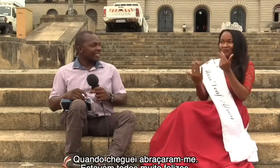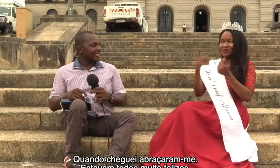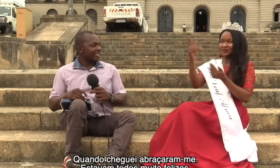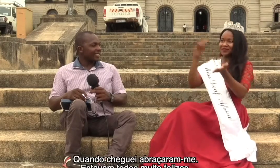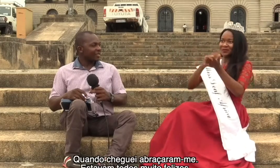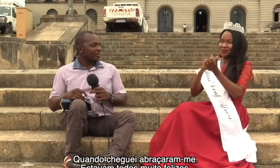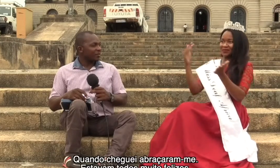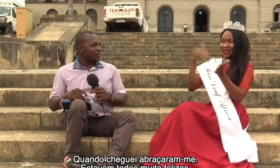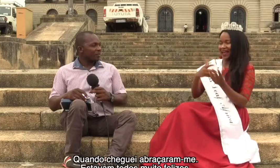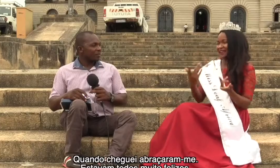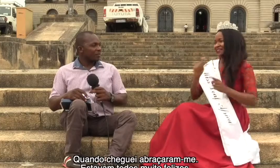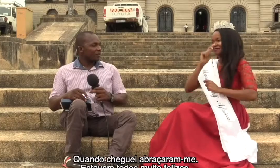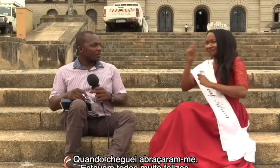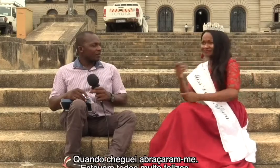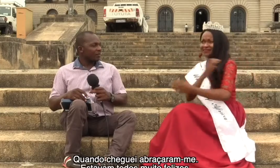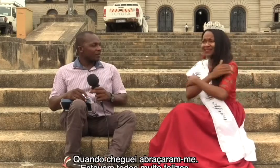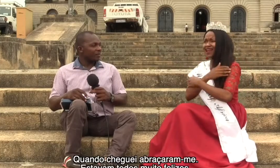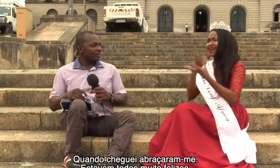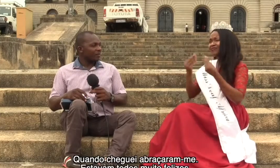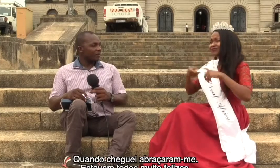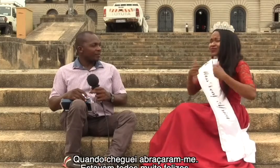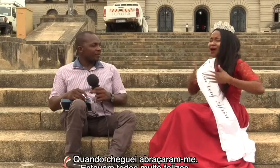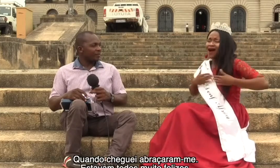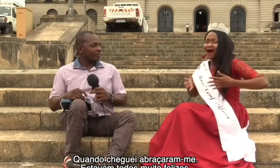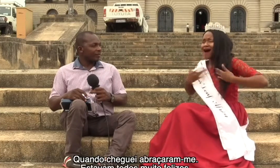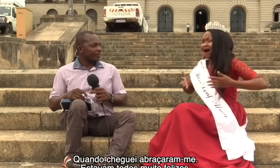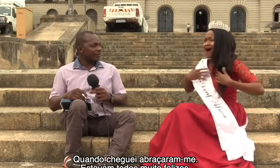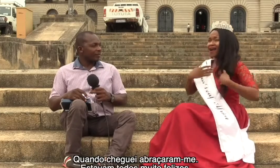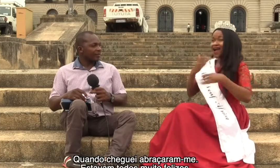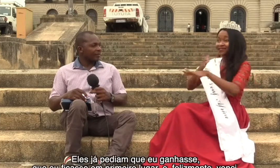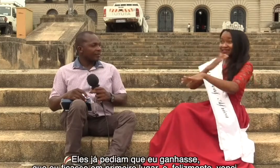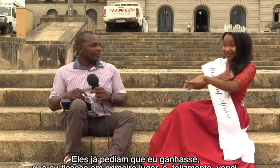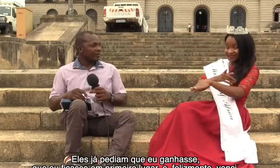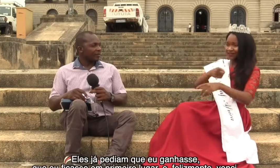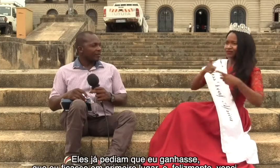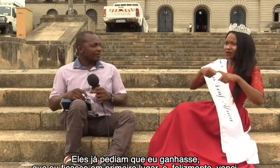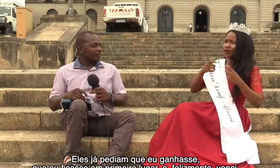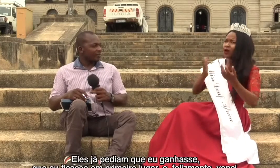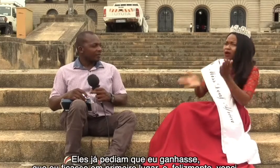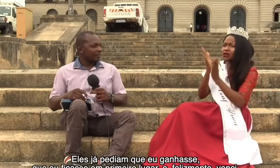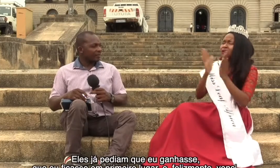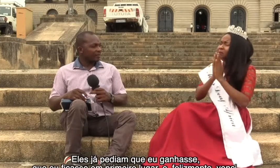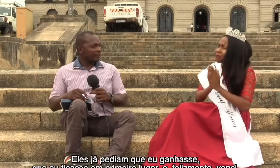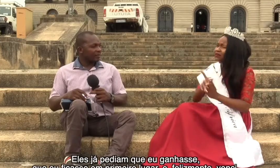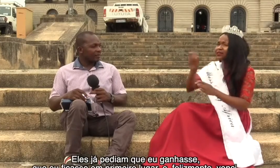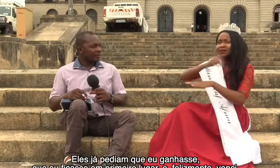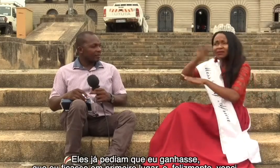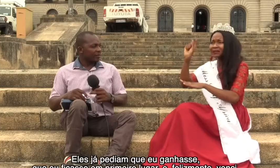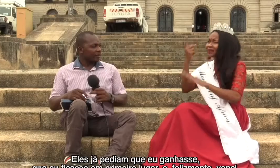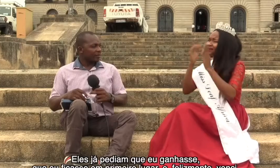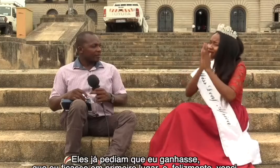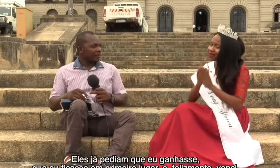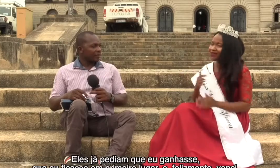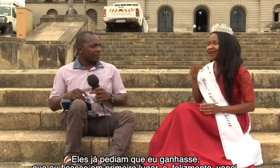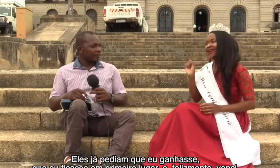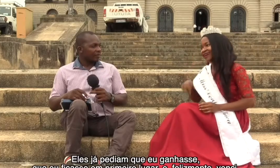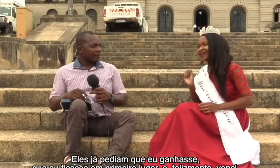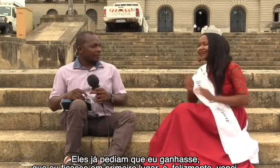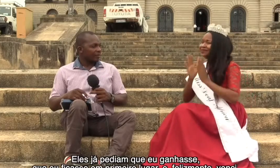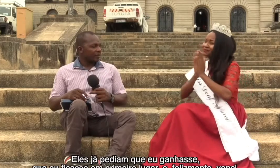abraçaram. Estavam todos muito felizes. Eles já pediam que eu ganhasse, que eu